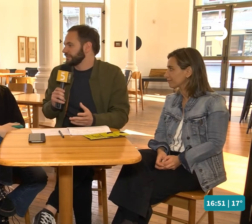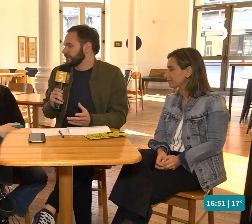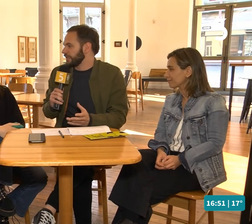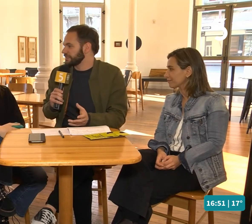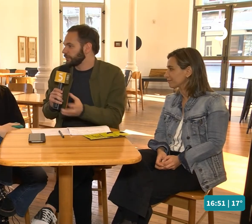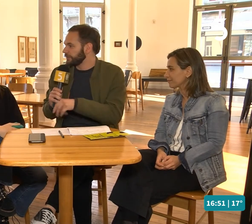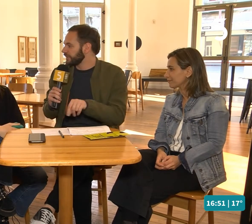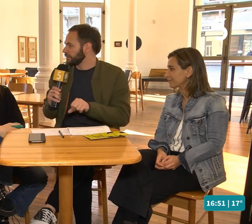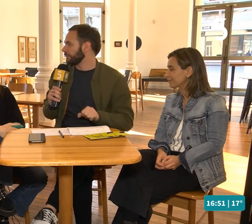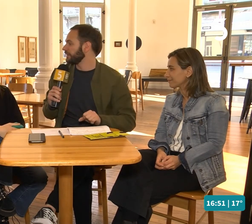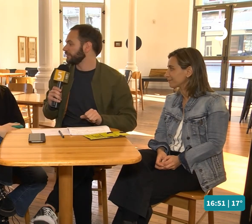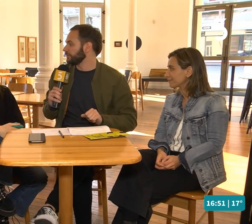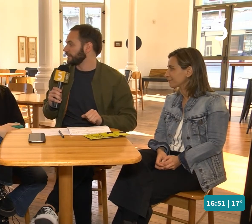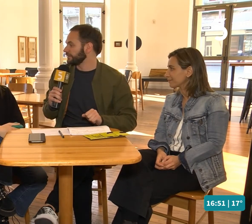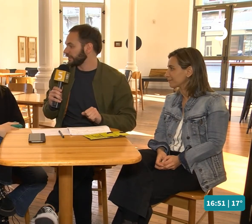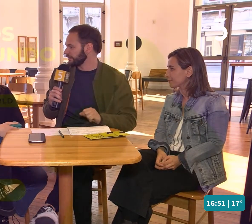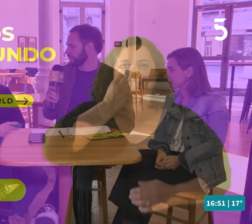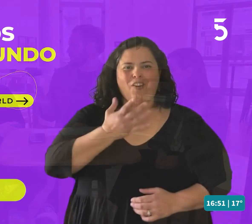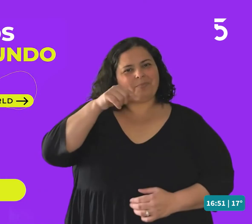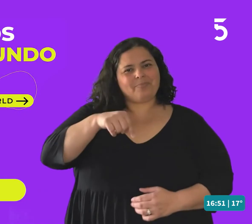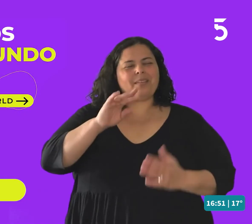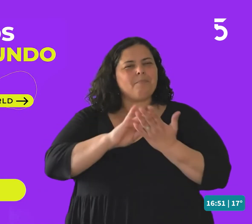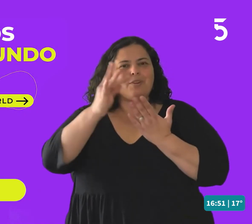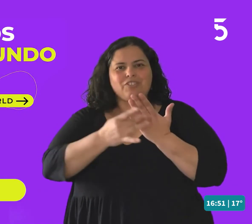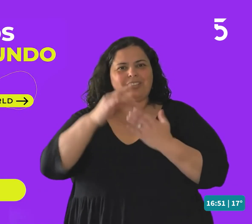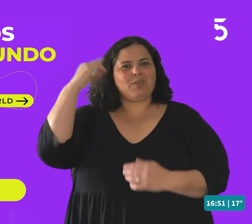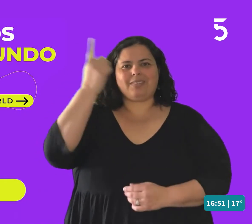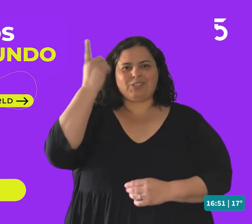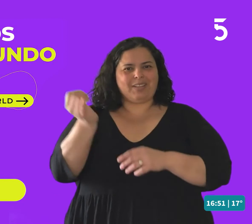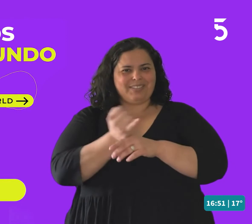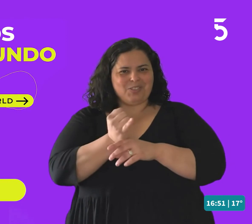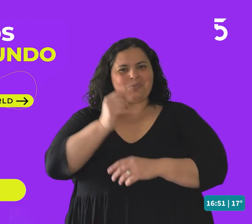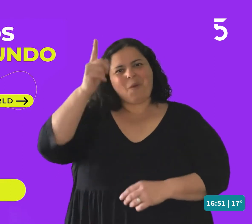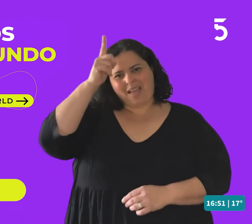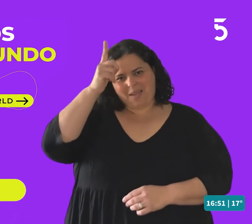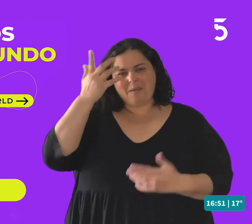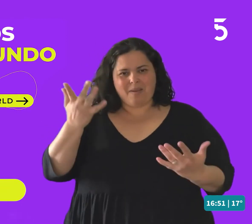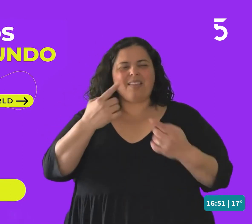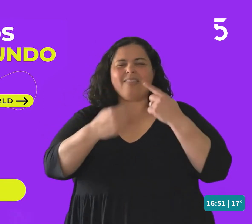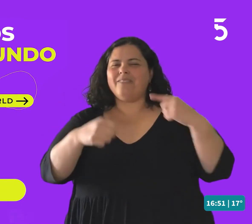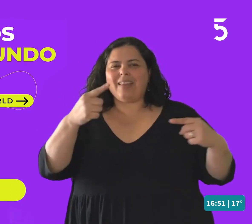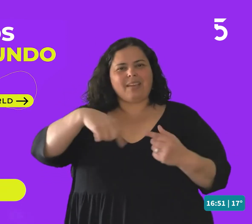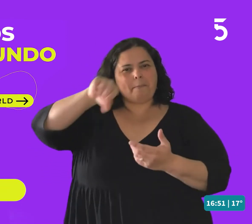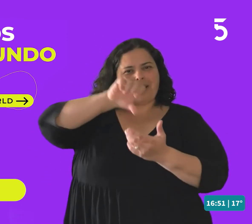actividades. Seguramente haya una página donde puedan entrar. Sí, en las redes del Instituto Goethe está toda la información, o en las redes del Teatro